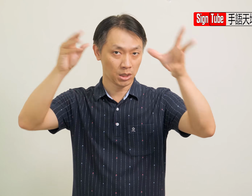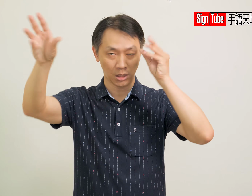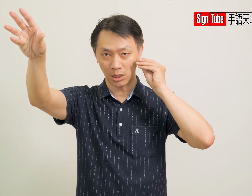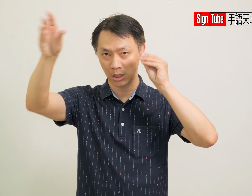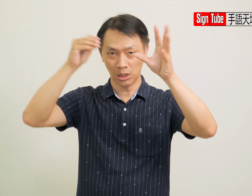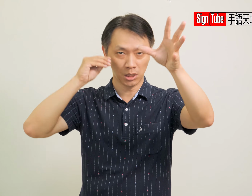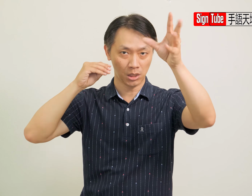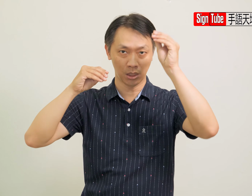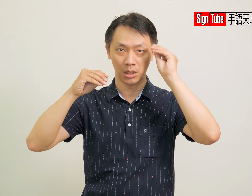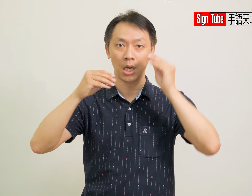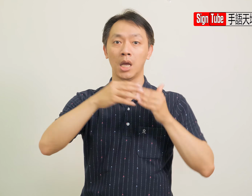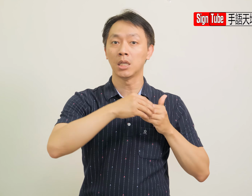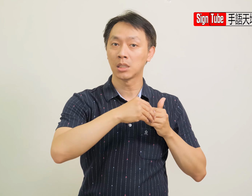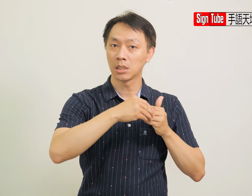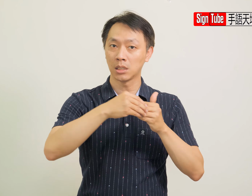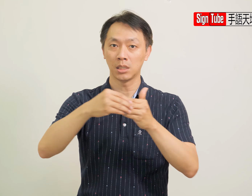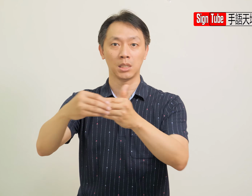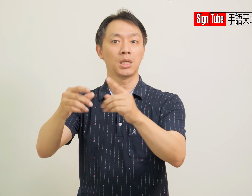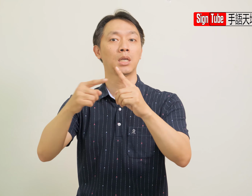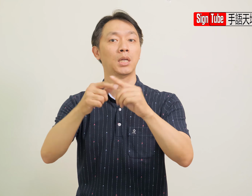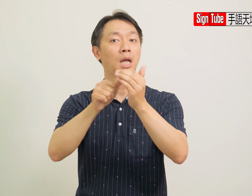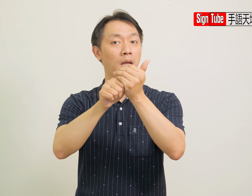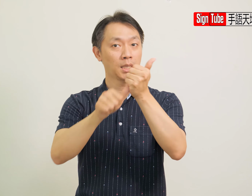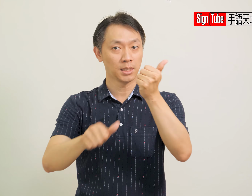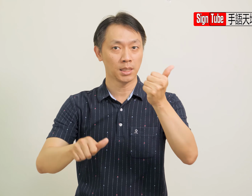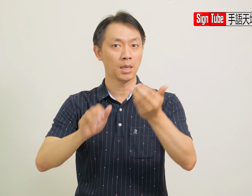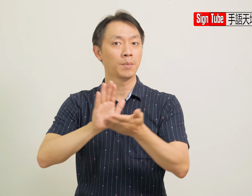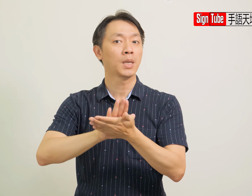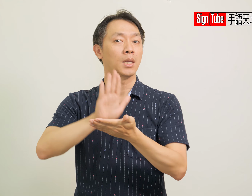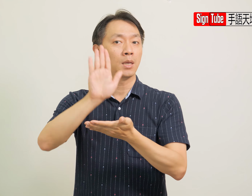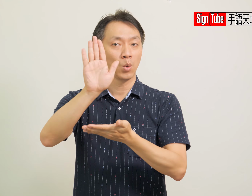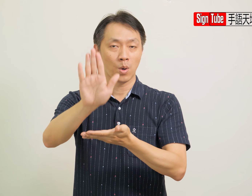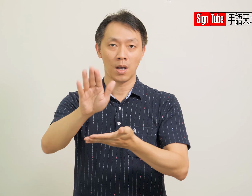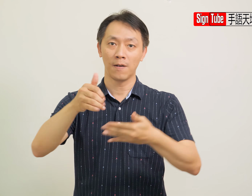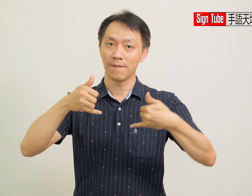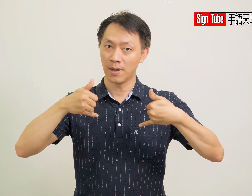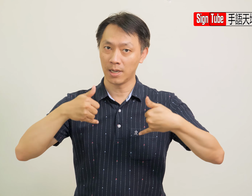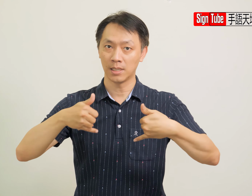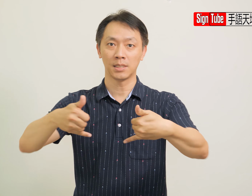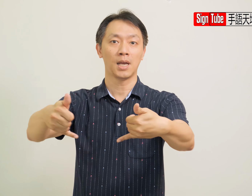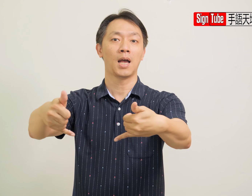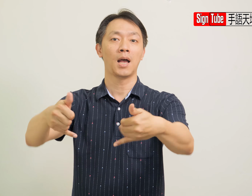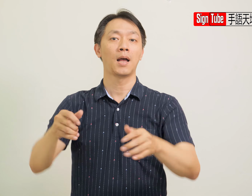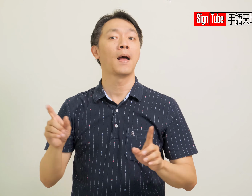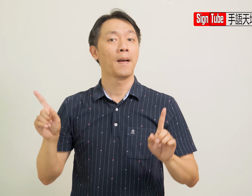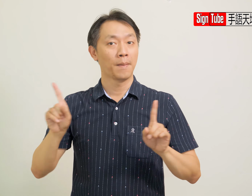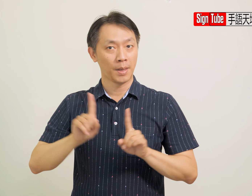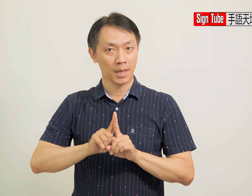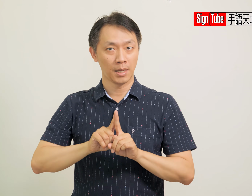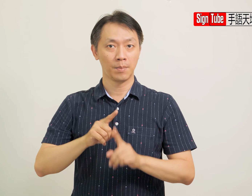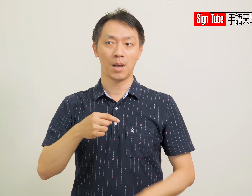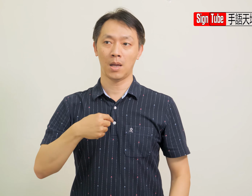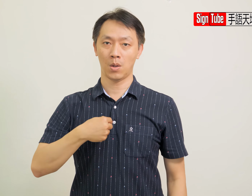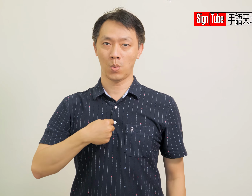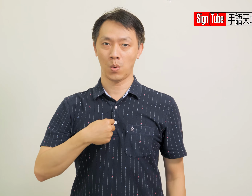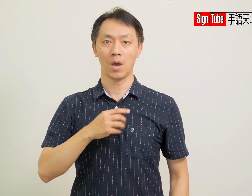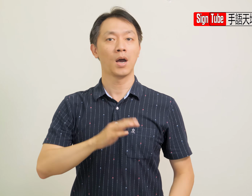识，指引人生迷惘方向，陪伴我